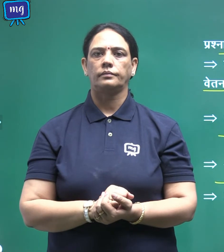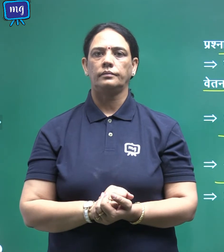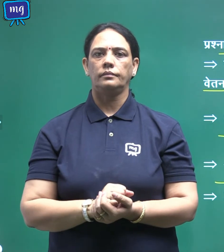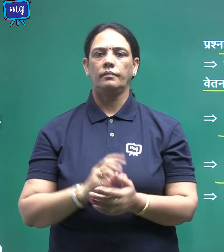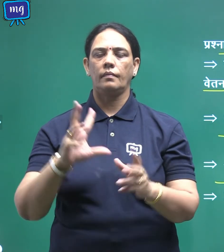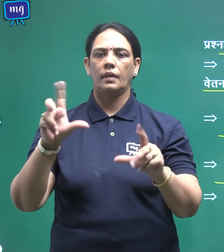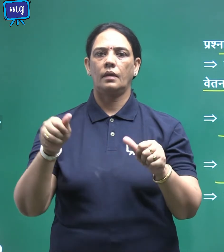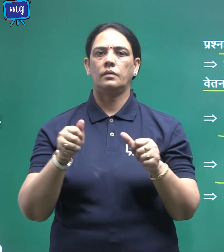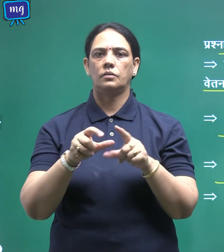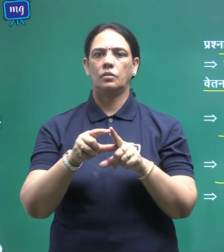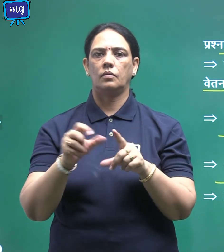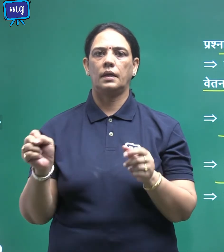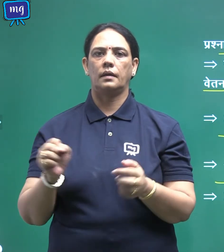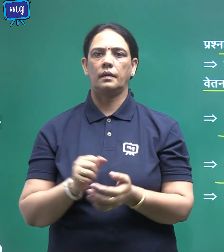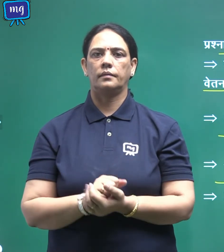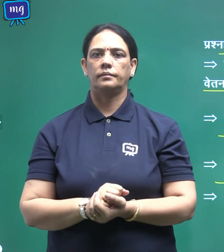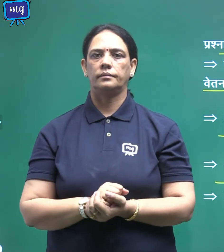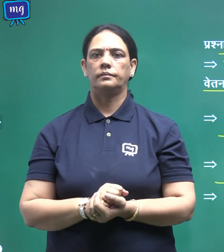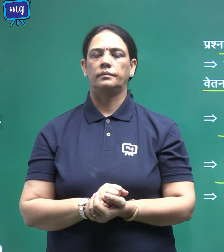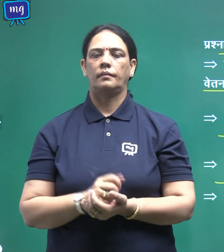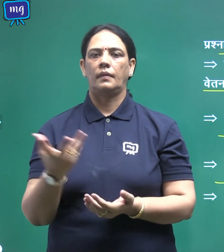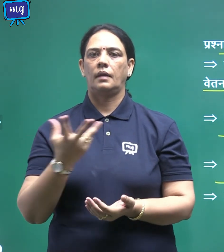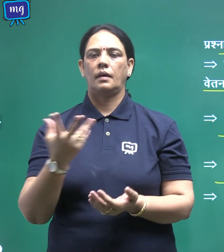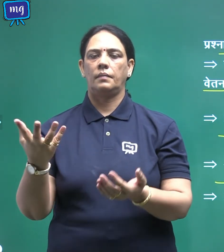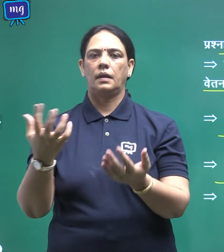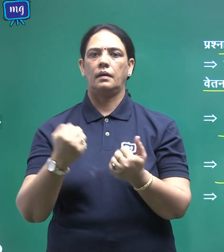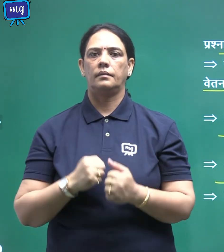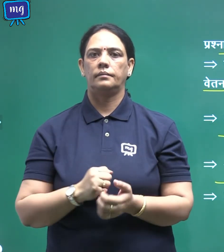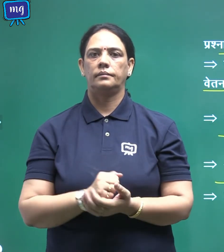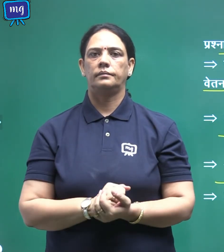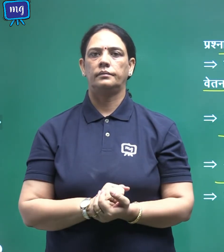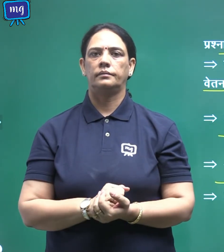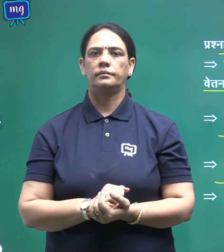हल करेंगे, क्या मिला?